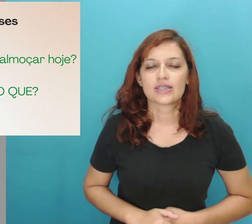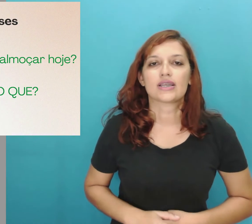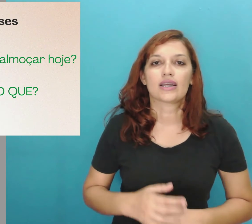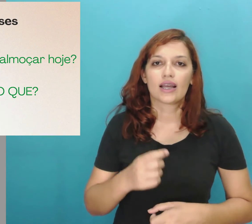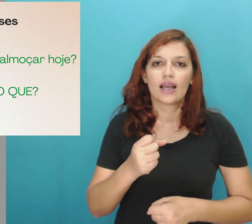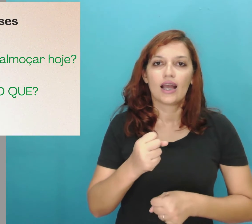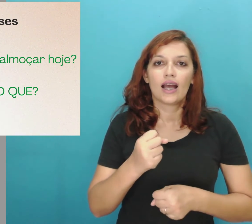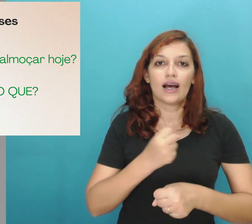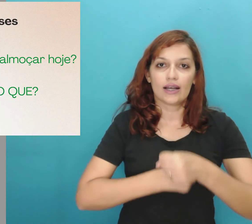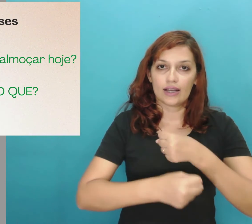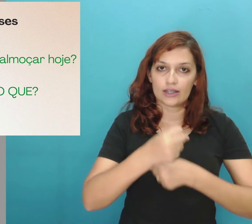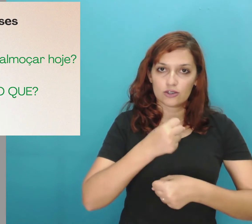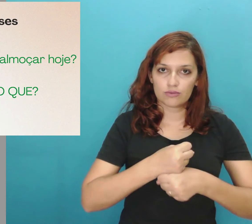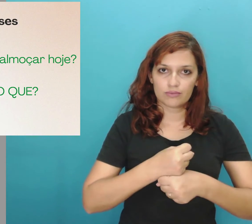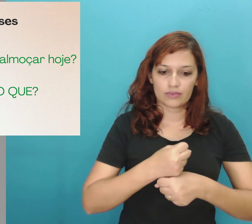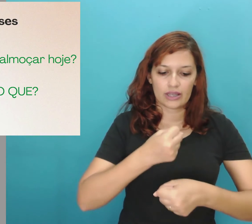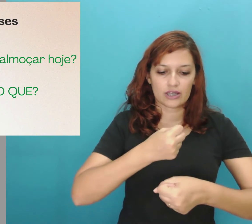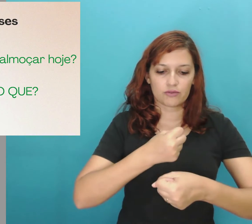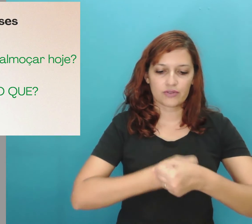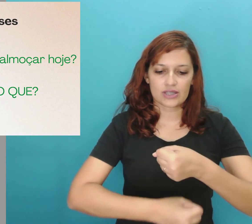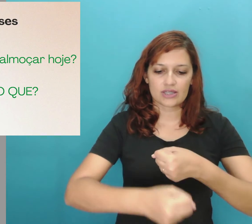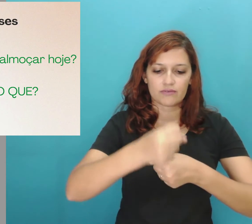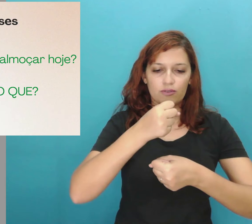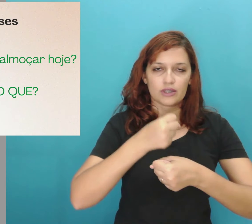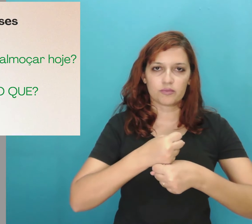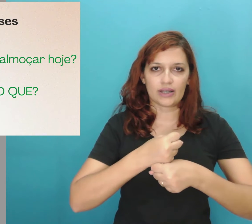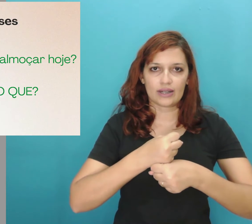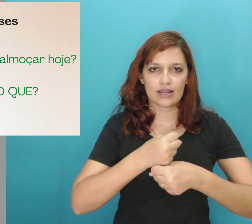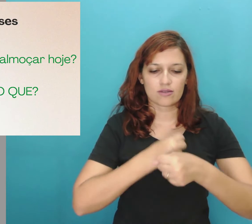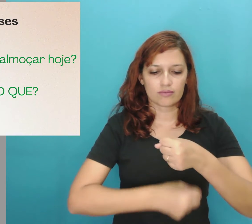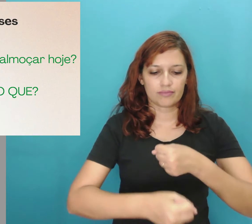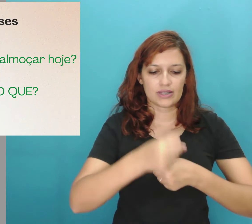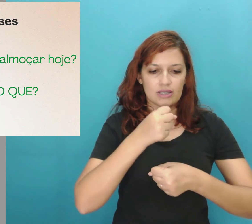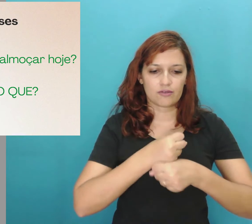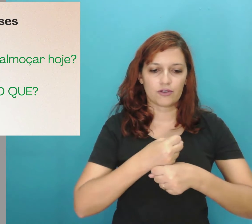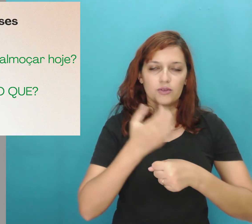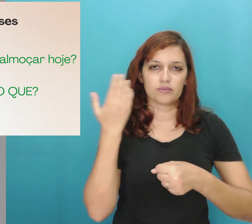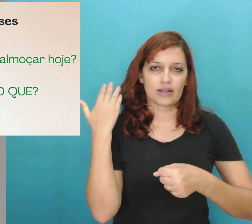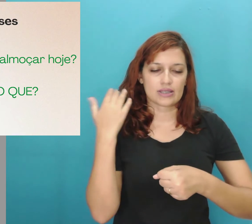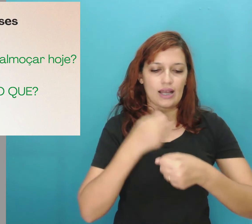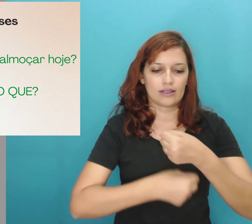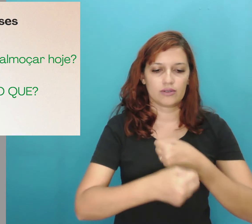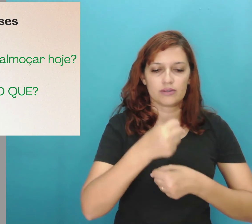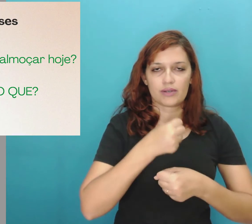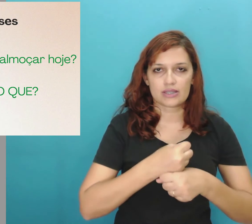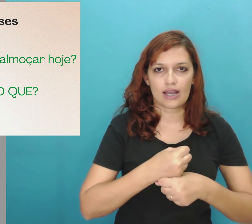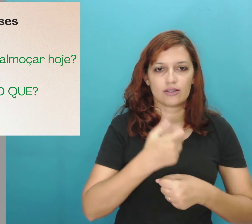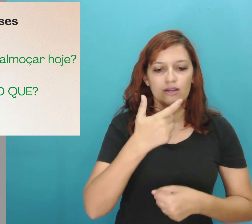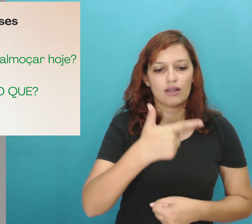fazer ano, e eu vou fazer assim, voltando para trás, ó, vai dizer que foi o ano passado,